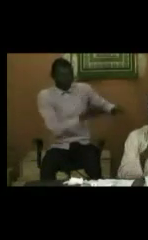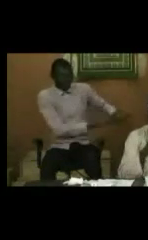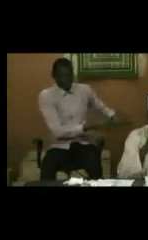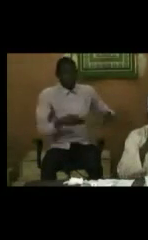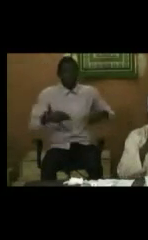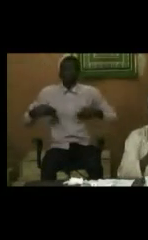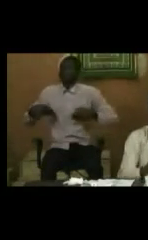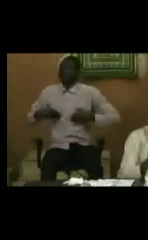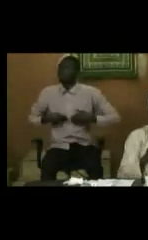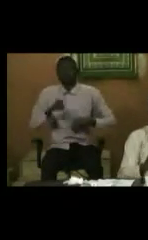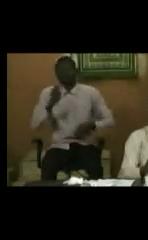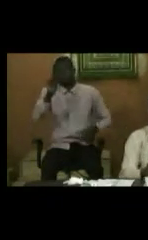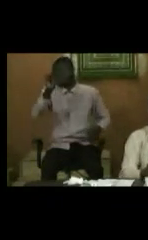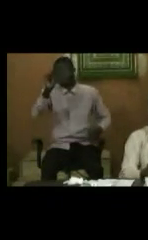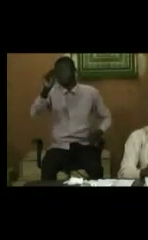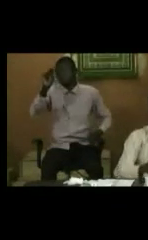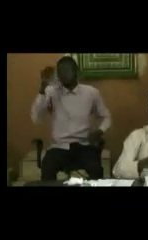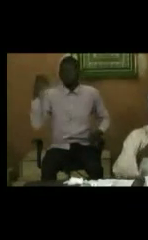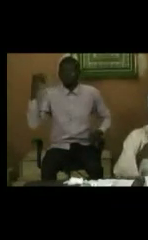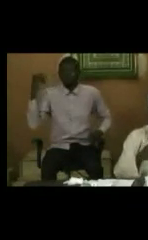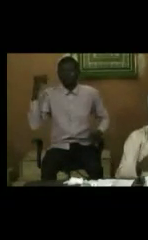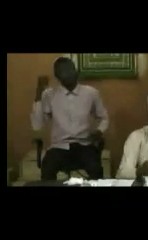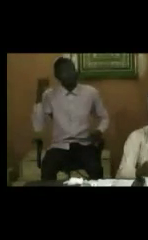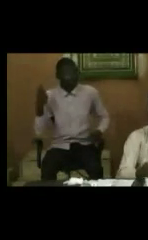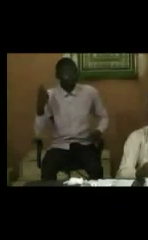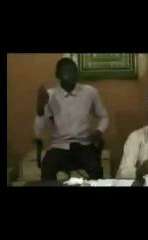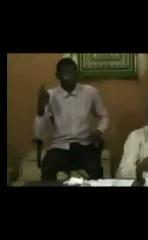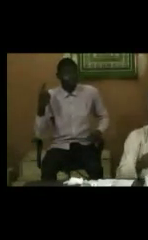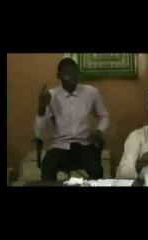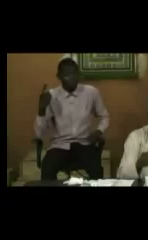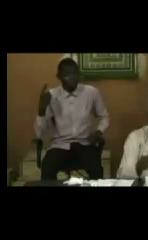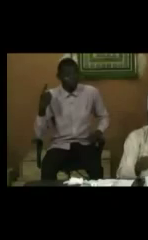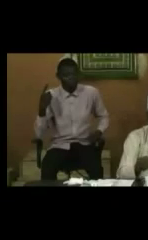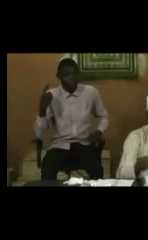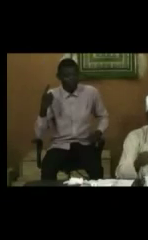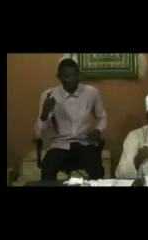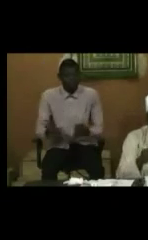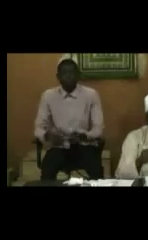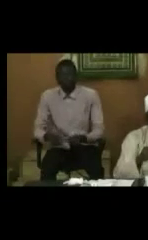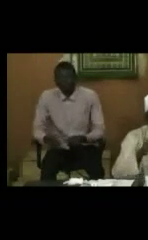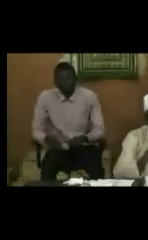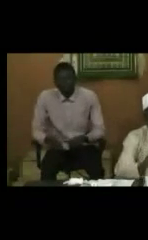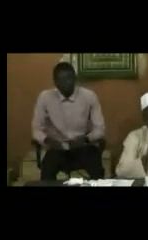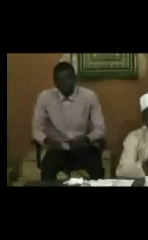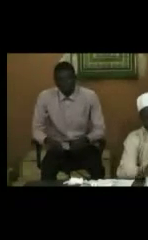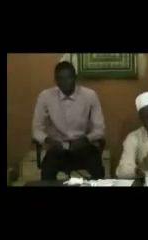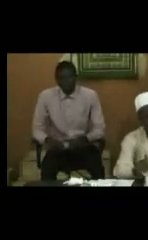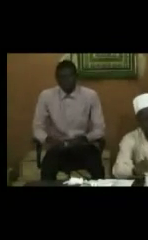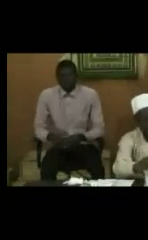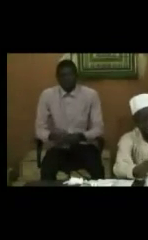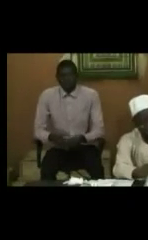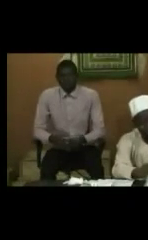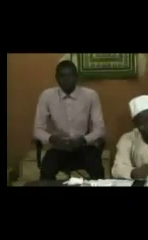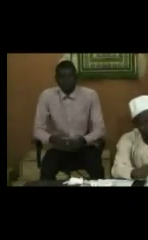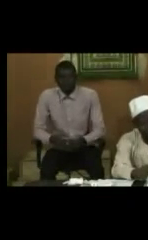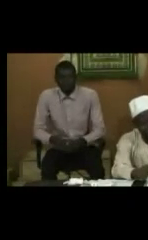ebi sì fẹ́ pọ̀ ọ́ kú mọ̀dẹ̀kẹ́ bí ọ́ pọ̀ ọ́ kú jẹ ìwọ̀nba tí ó fi gbé ẹ̀mí rẹ ró lásìkò yẹn